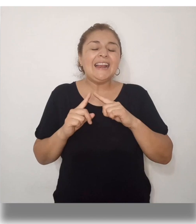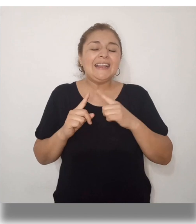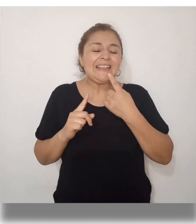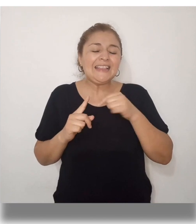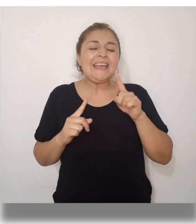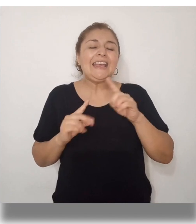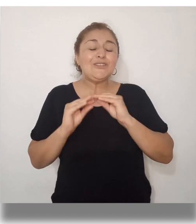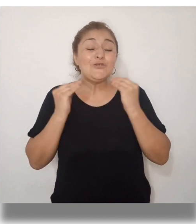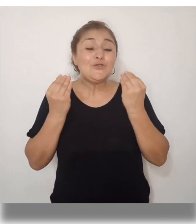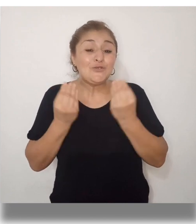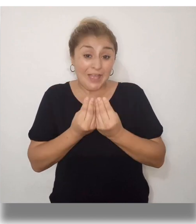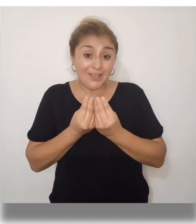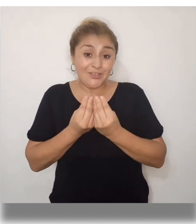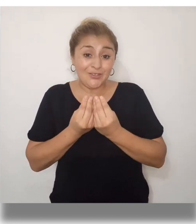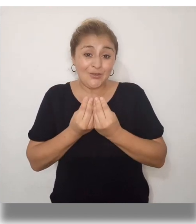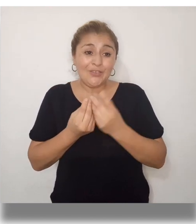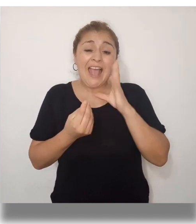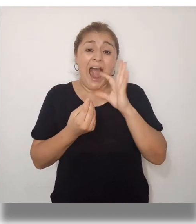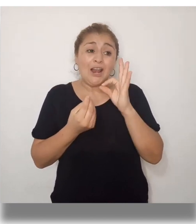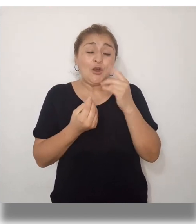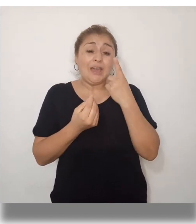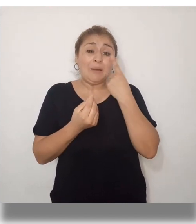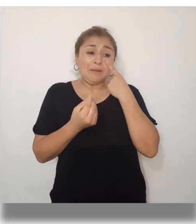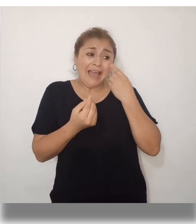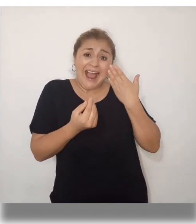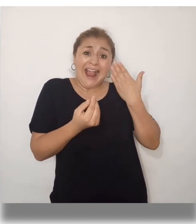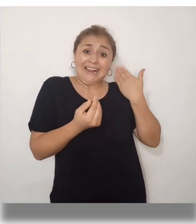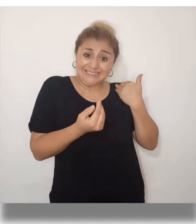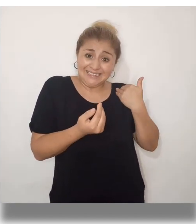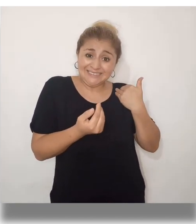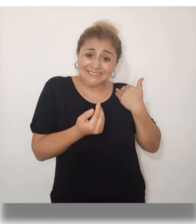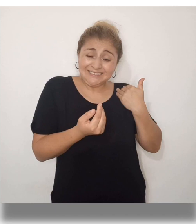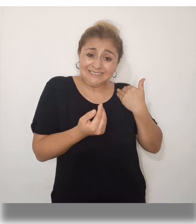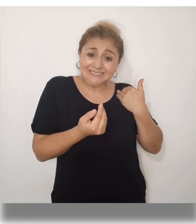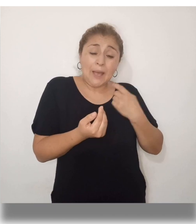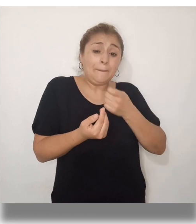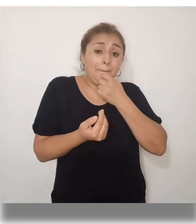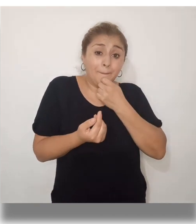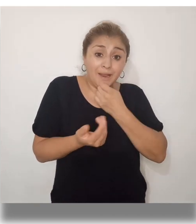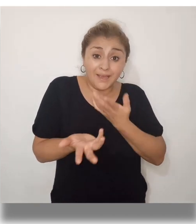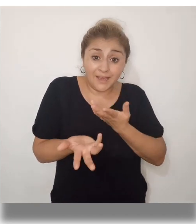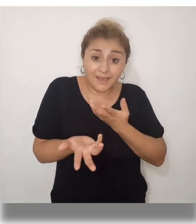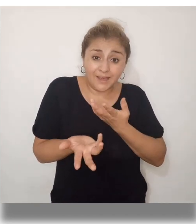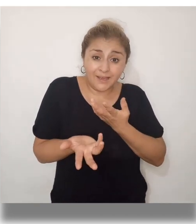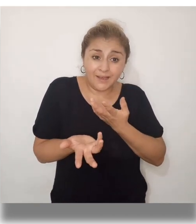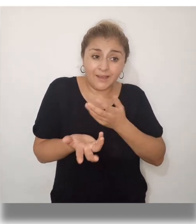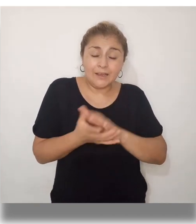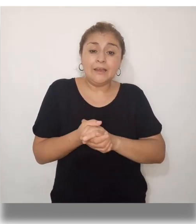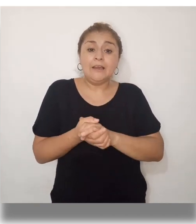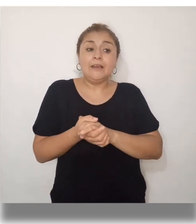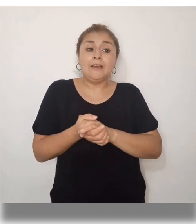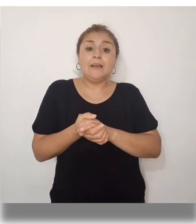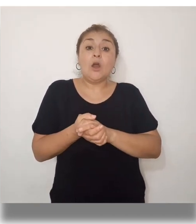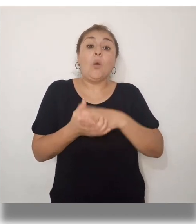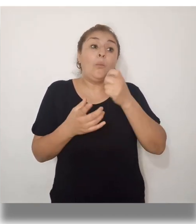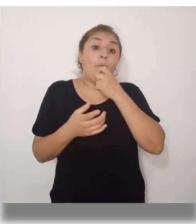acontecimiento puede ser el resultado de algo que pasó como el fallecimiento de